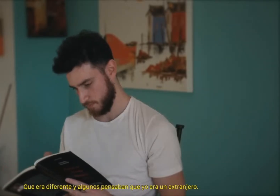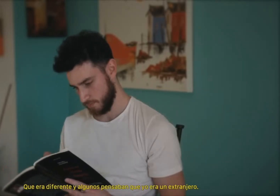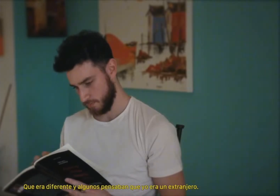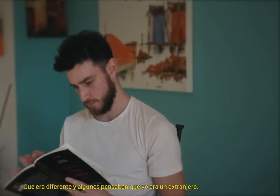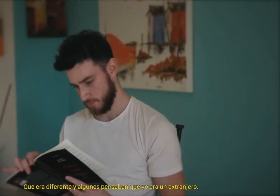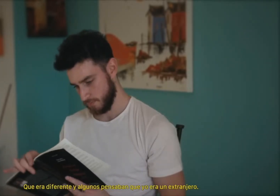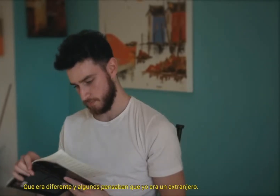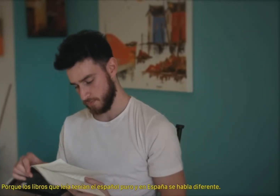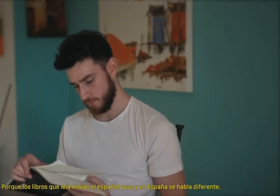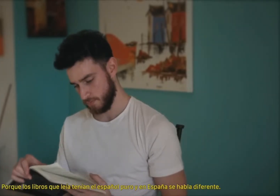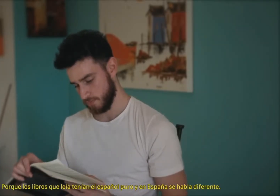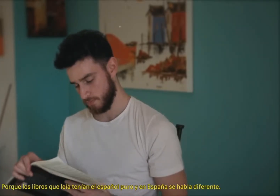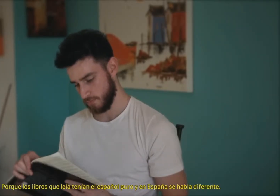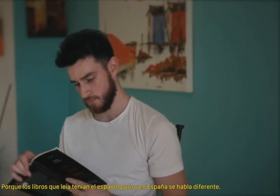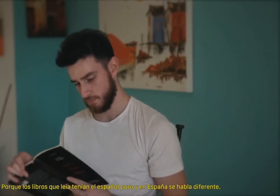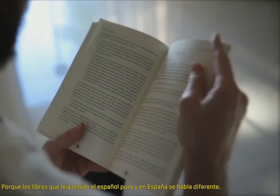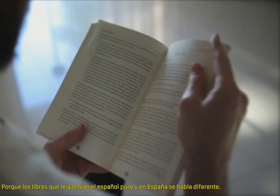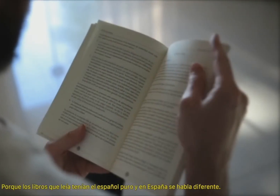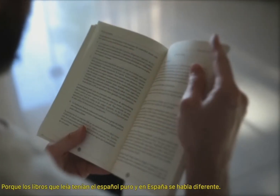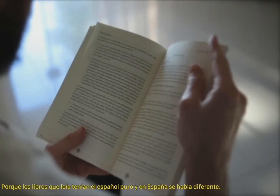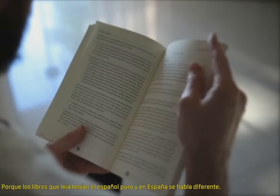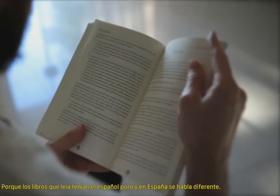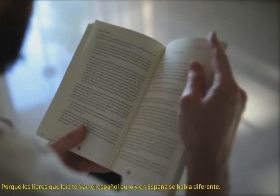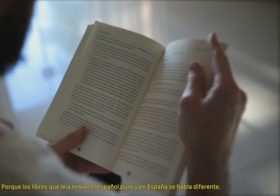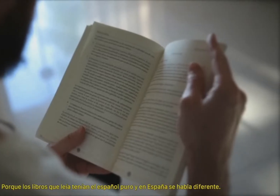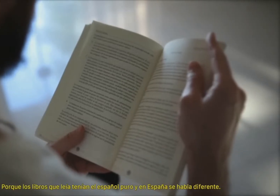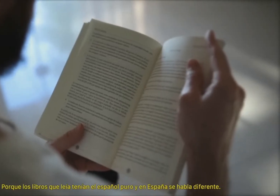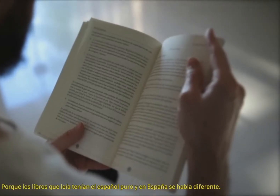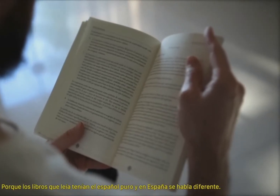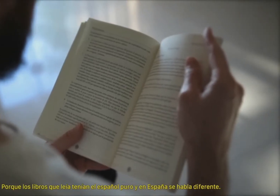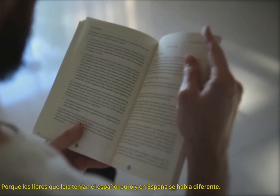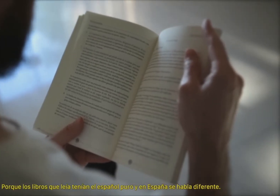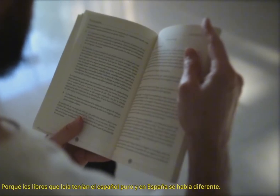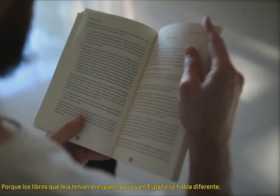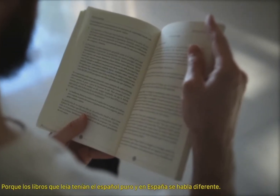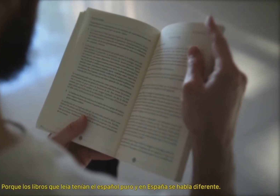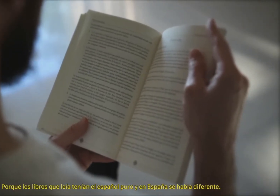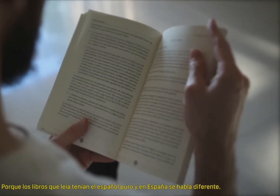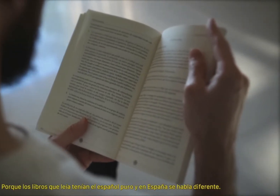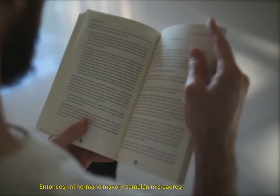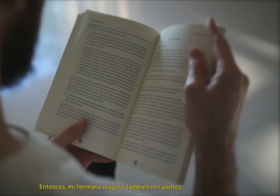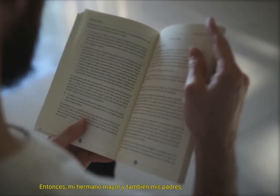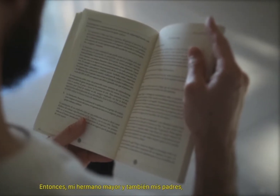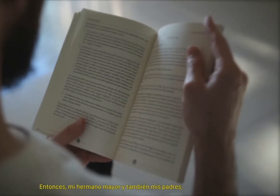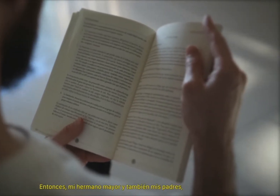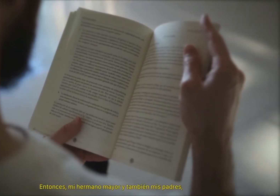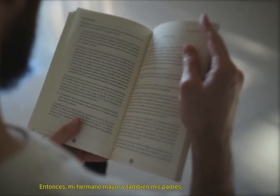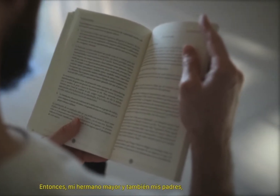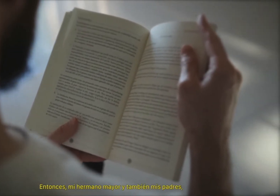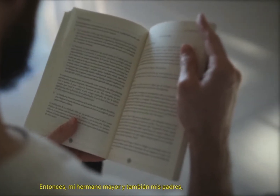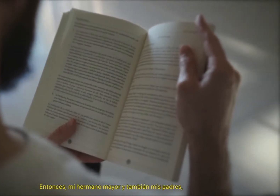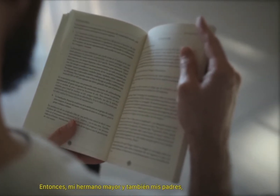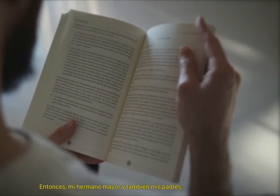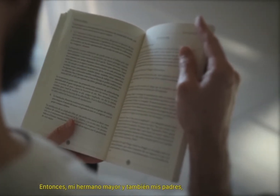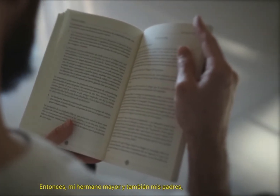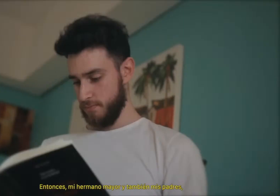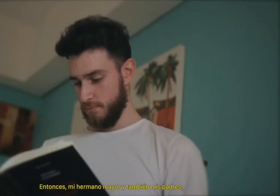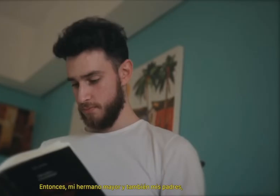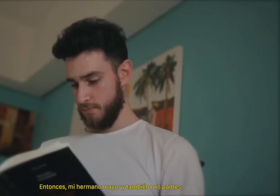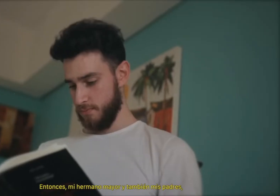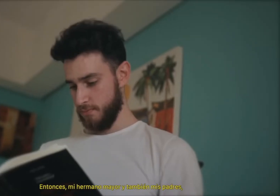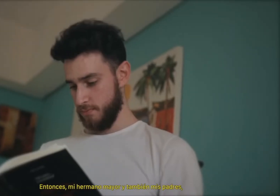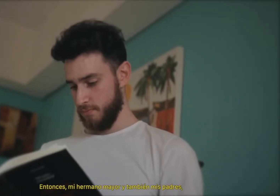un extranjero. El libro tiene el español puro y España es diferente. También mi hermano